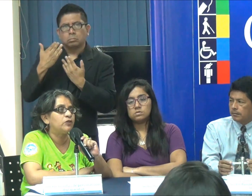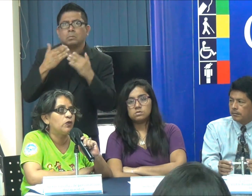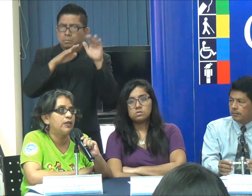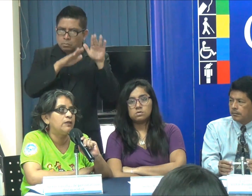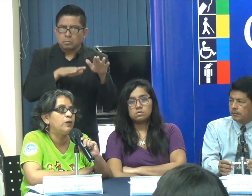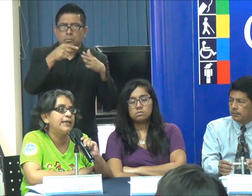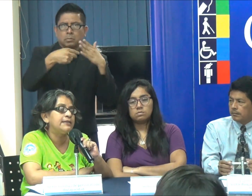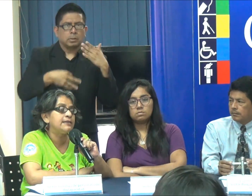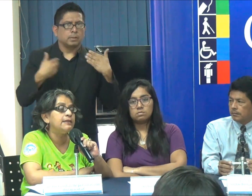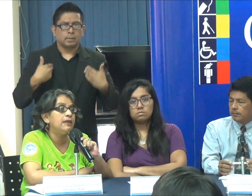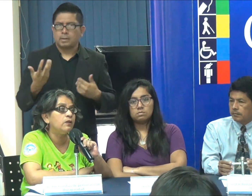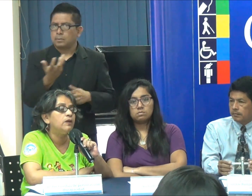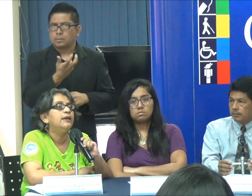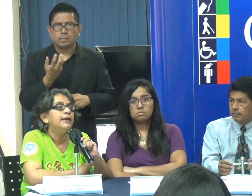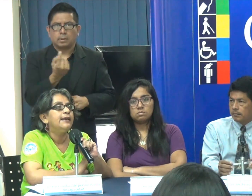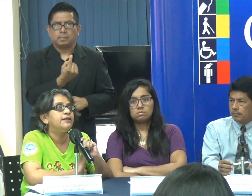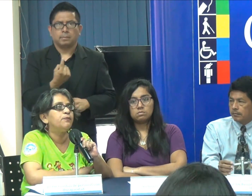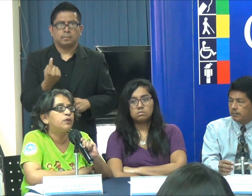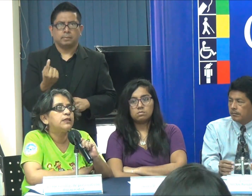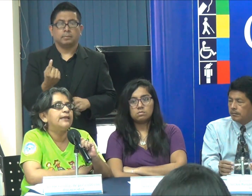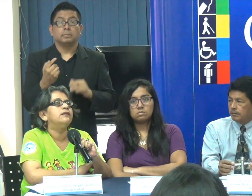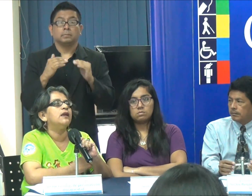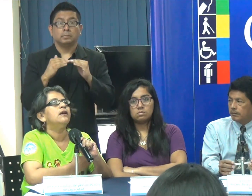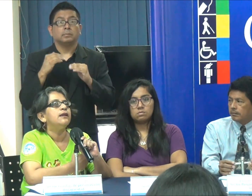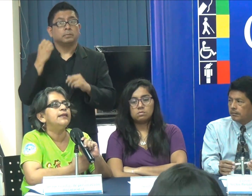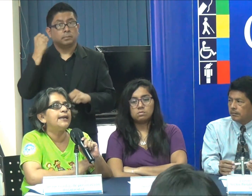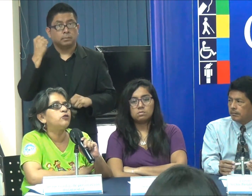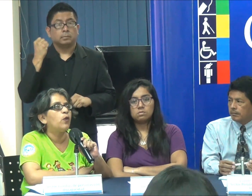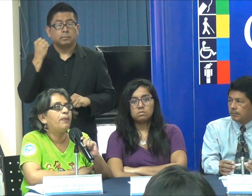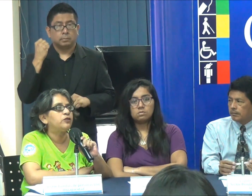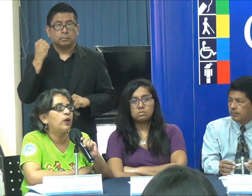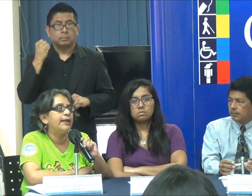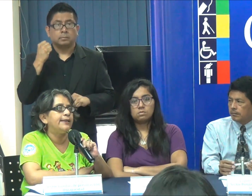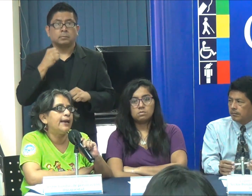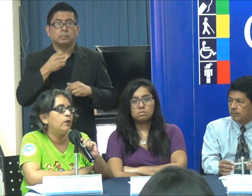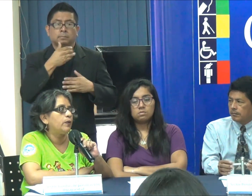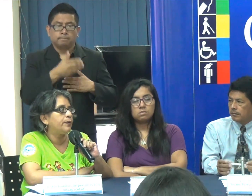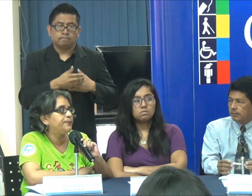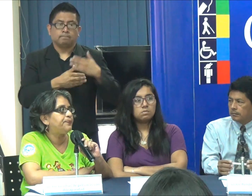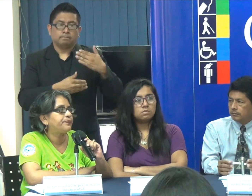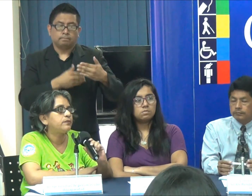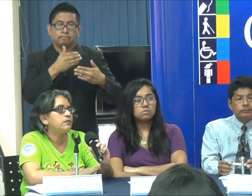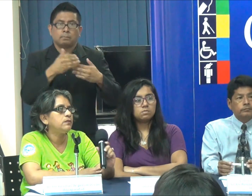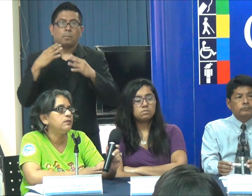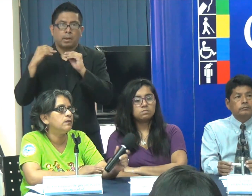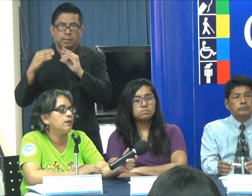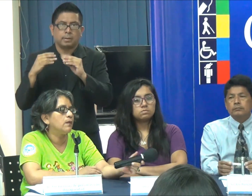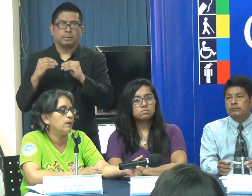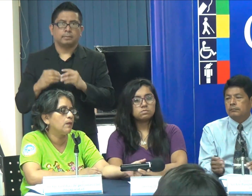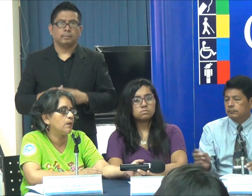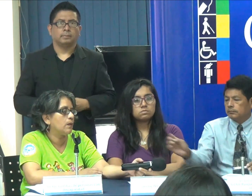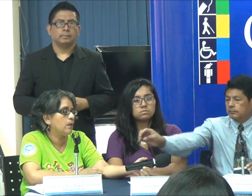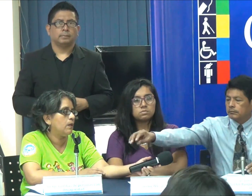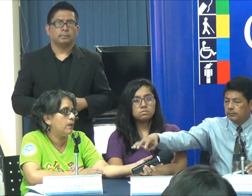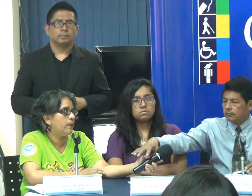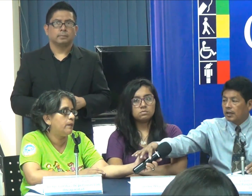las personas, ¿no? En ese sentido es importante dar esos pasos al diálogo.